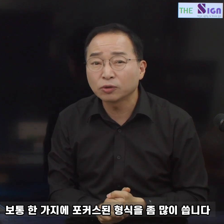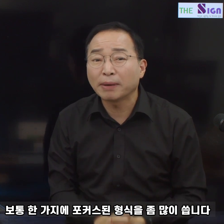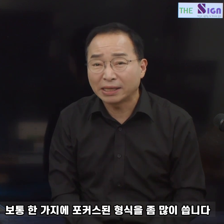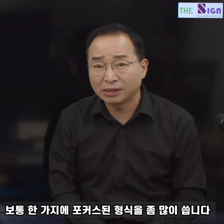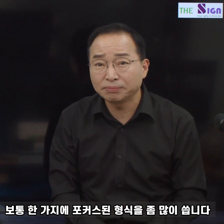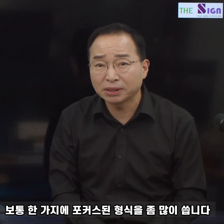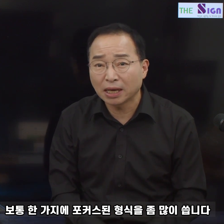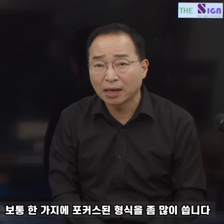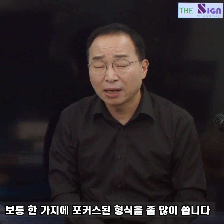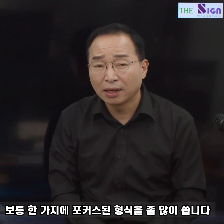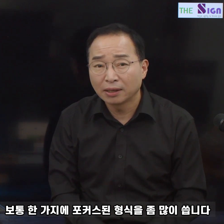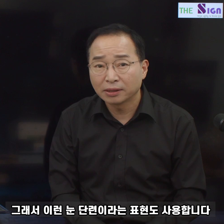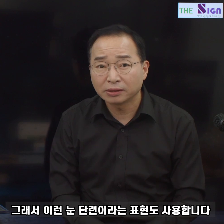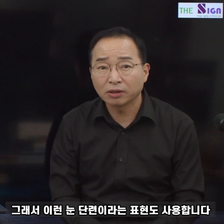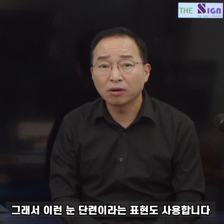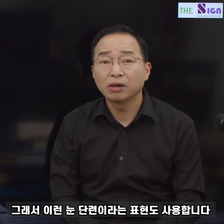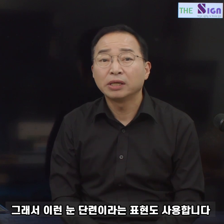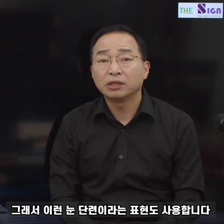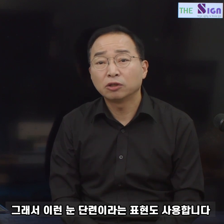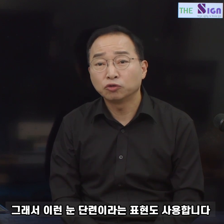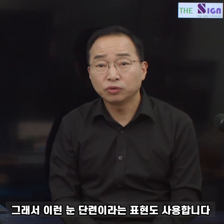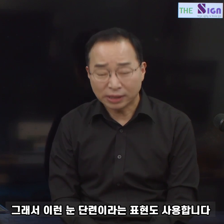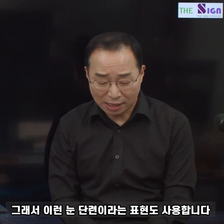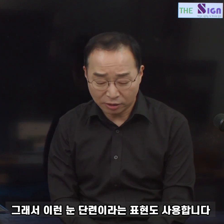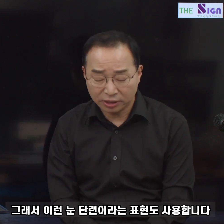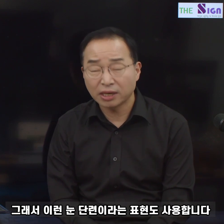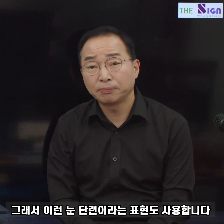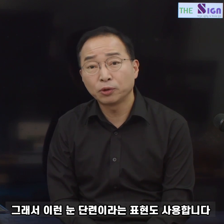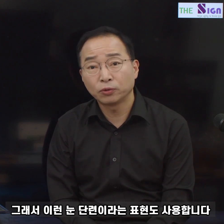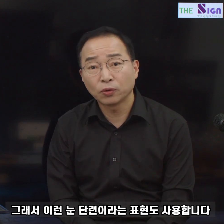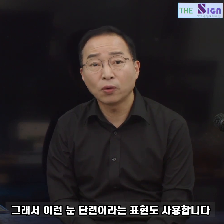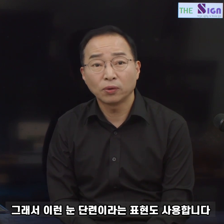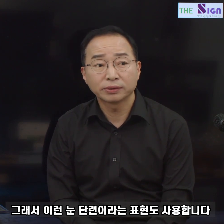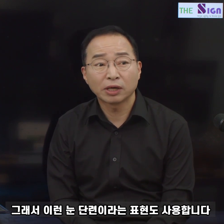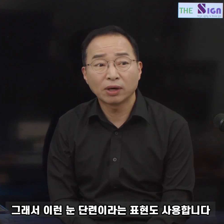많이 씁니다. 그래서 이런 눈 단련이라는 표현도 사용합니다.